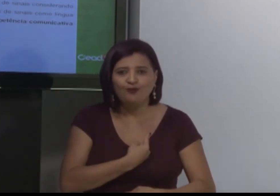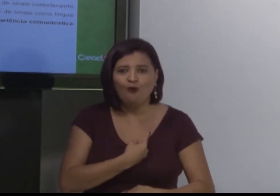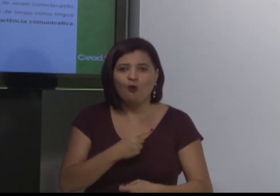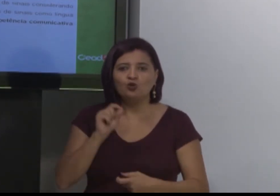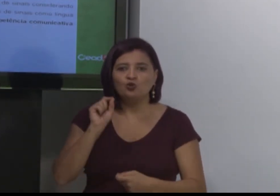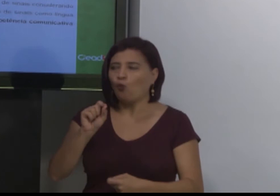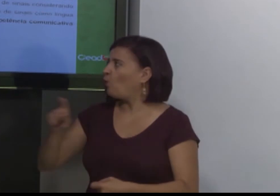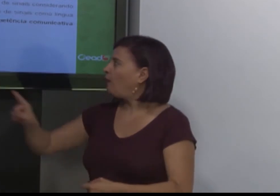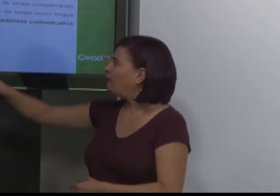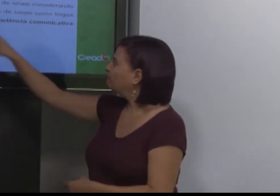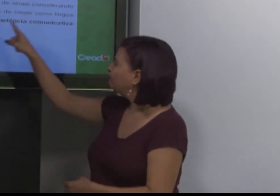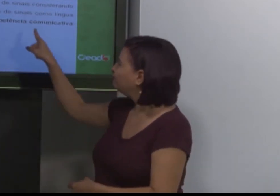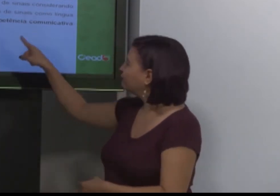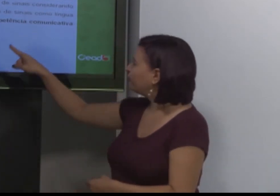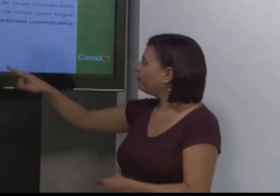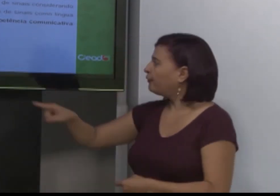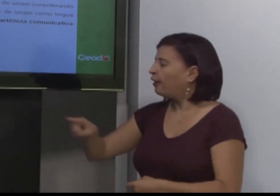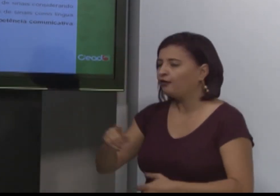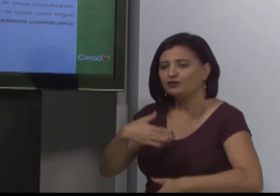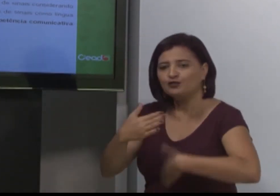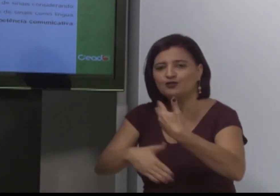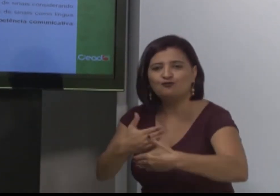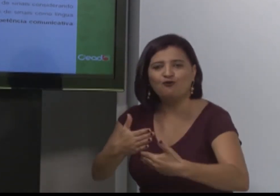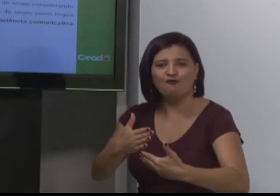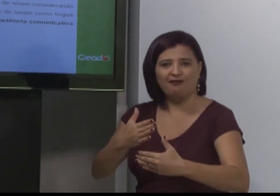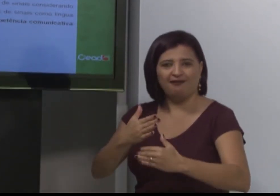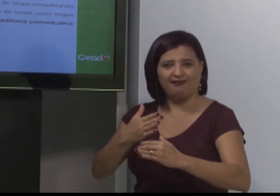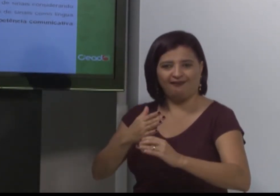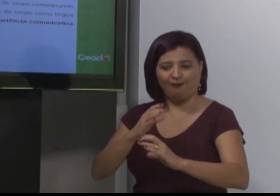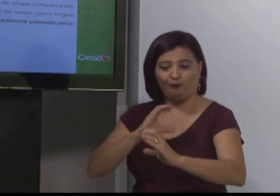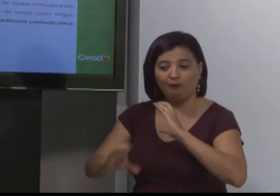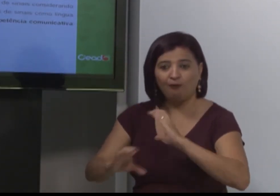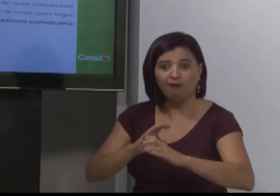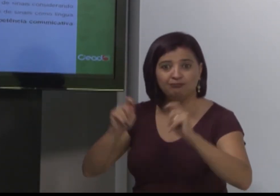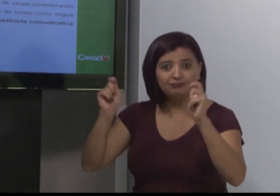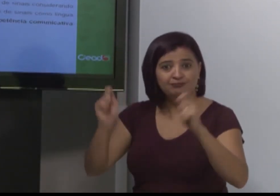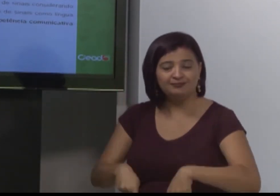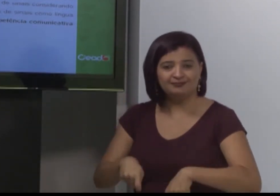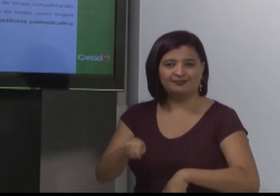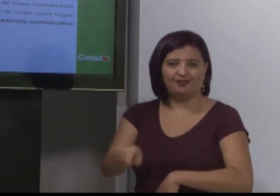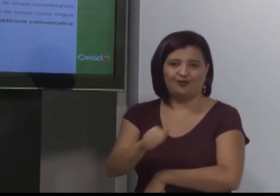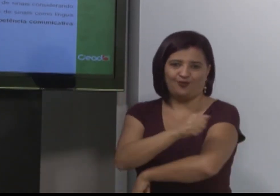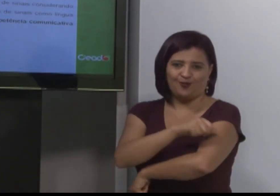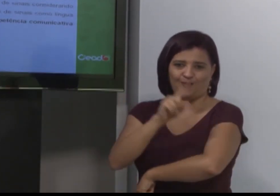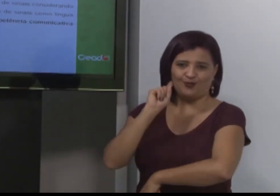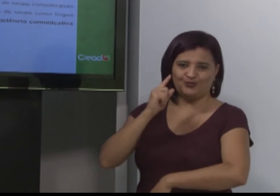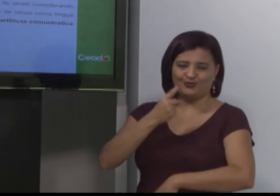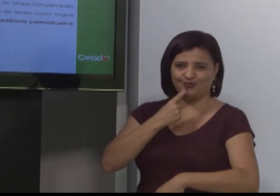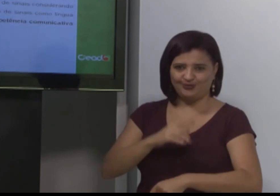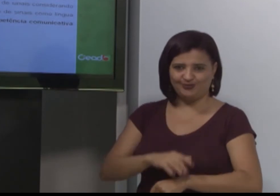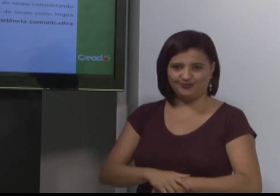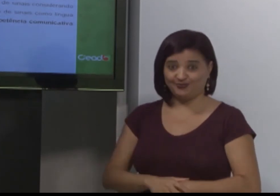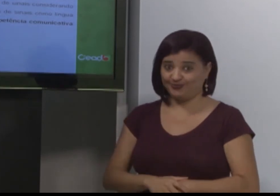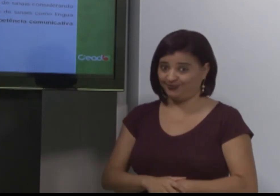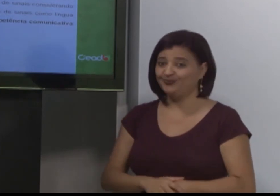organizemos a partir desses objetivos, a partir desse processo, com vistas à comunicação desse aluno surdo.